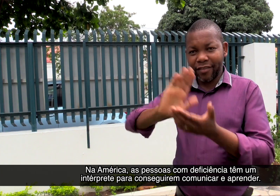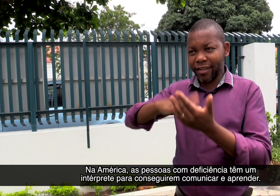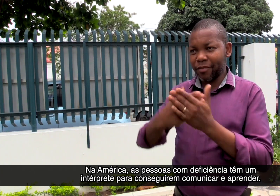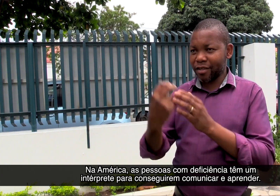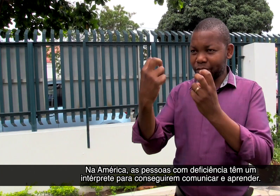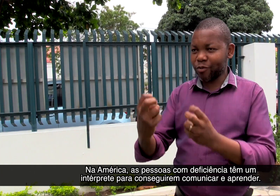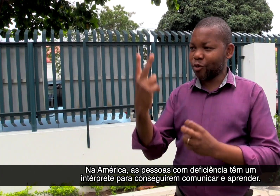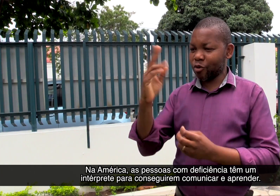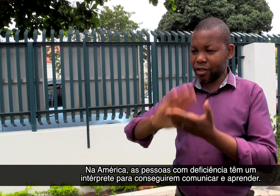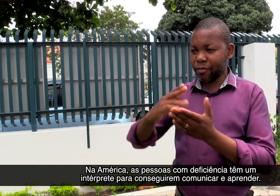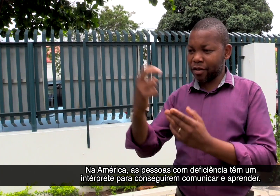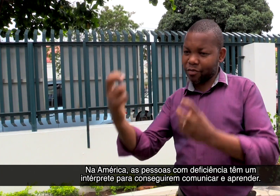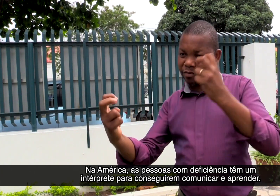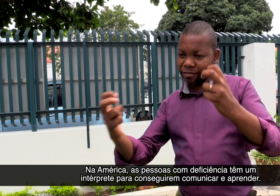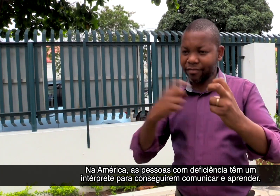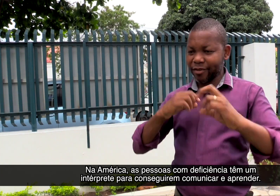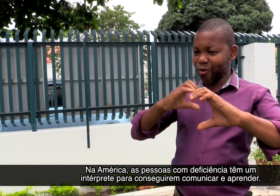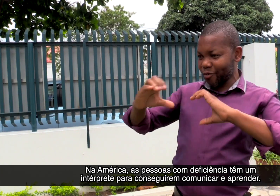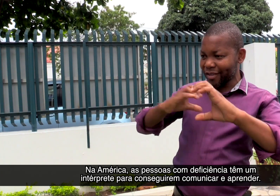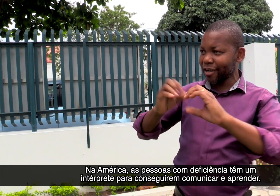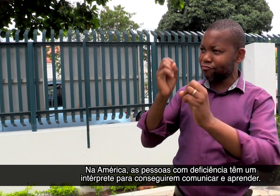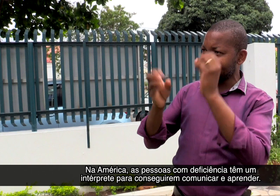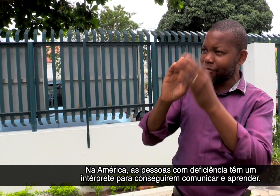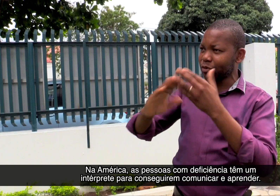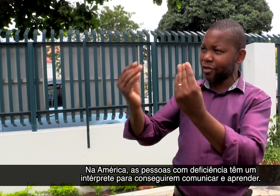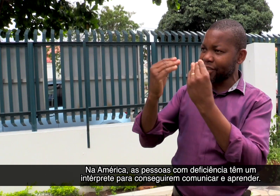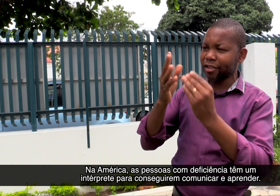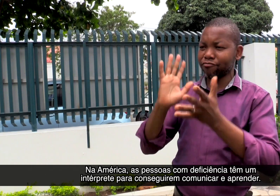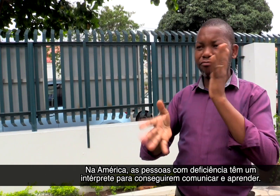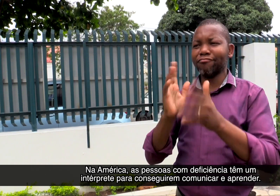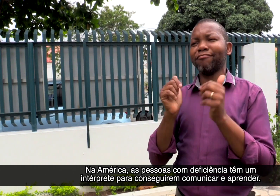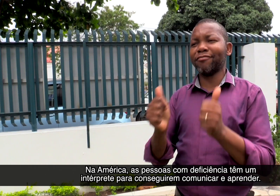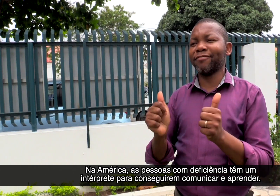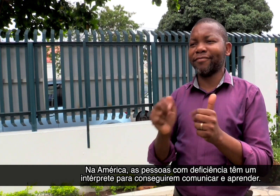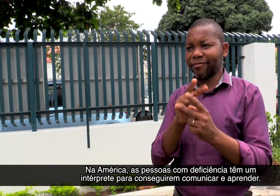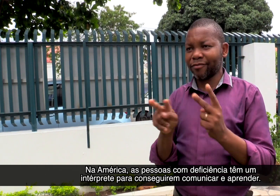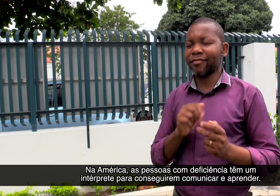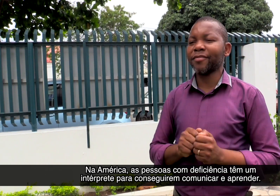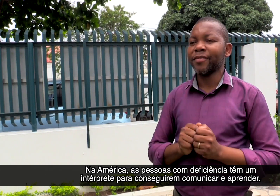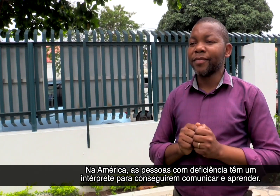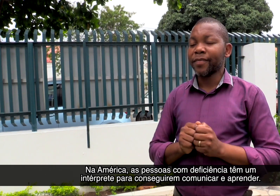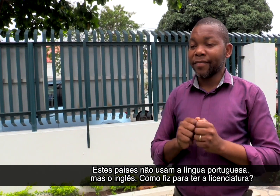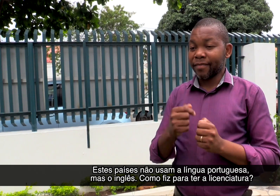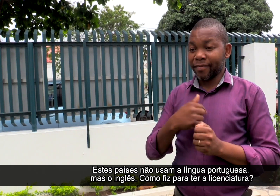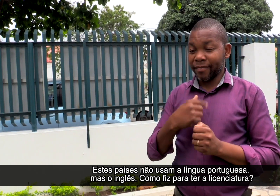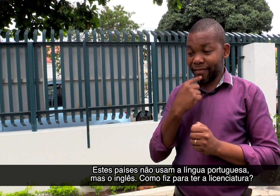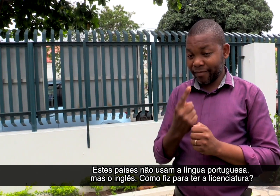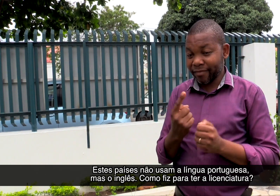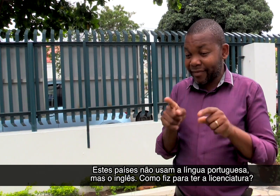as pessoas com deficiência têm direito de um intérprete, e que é para conseguir comunicar-se e aprender.